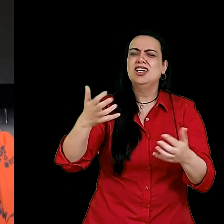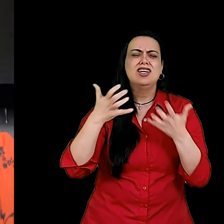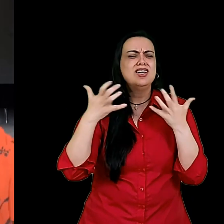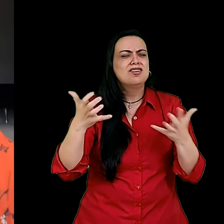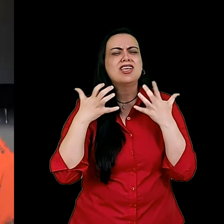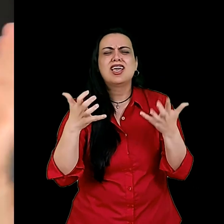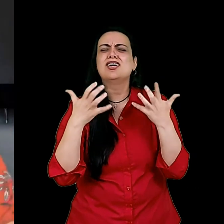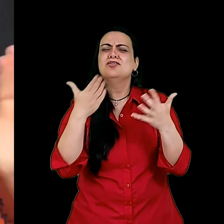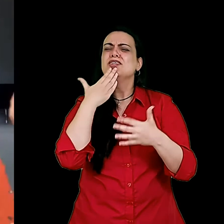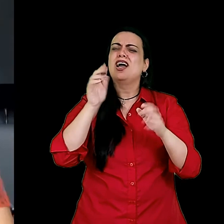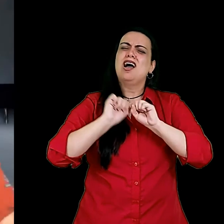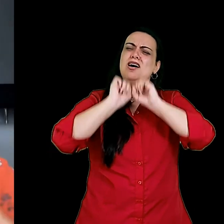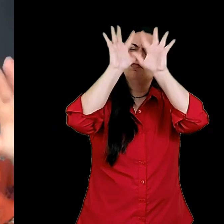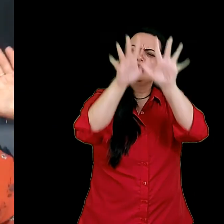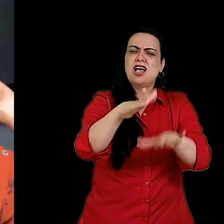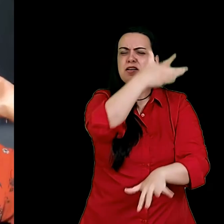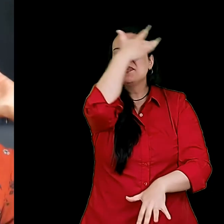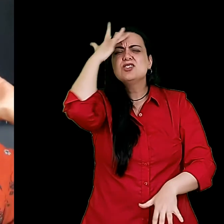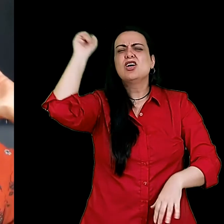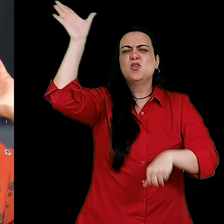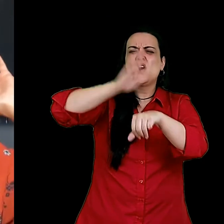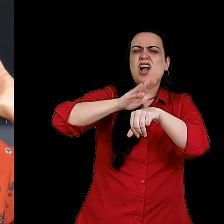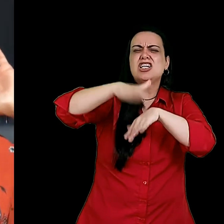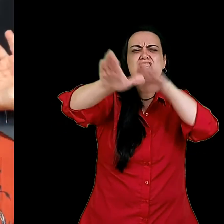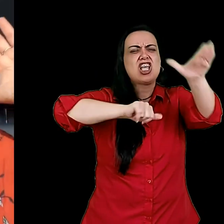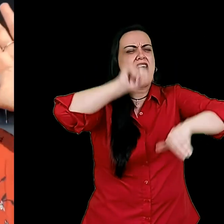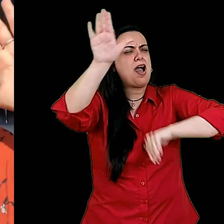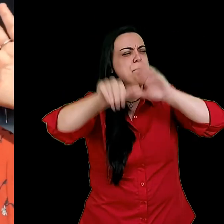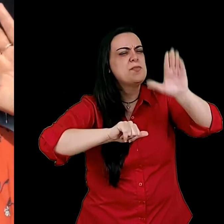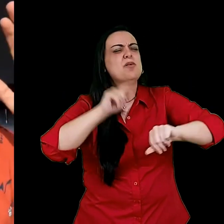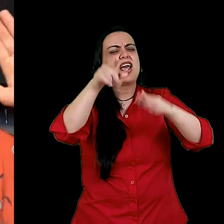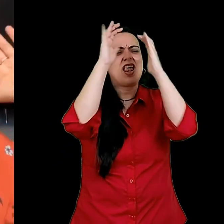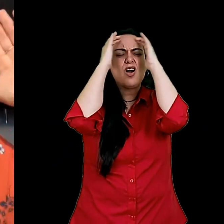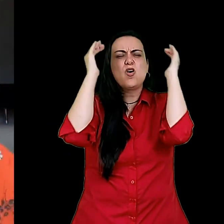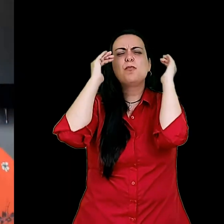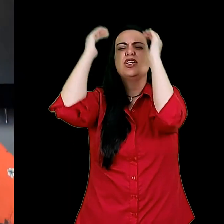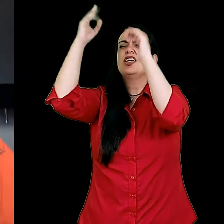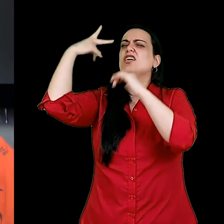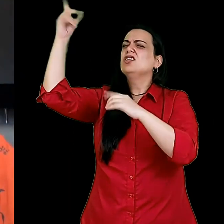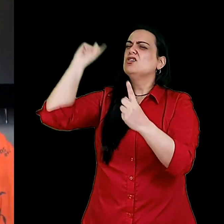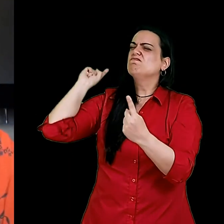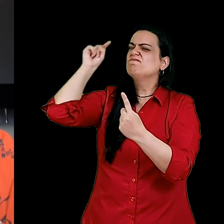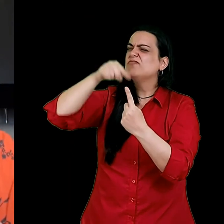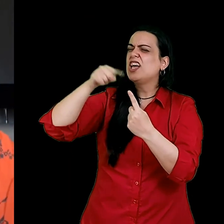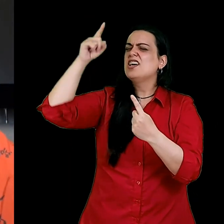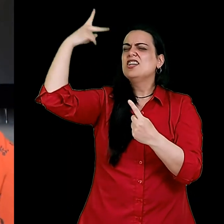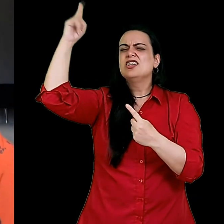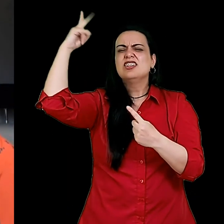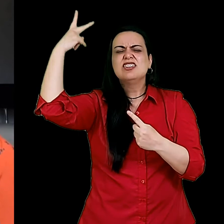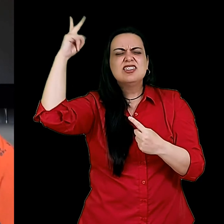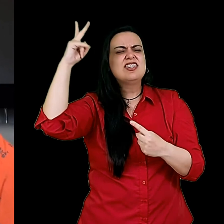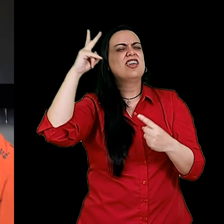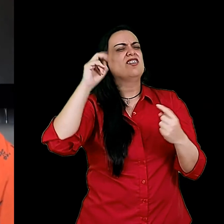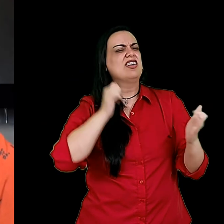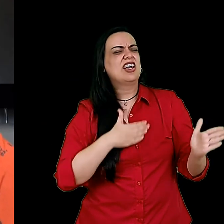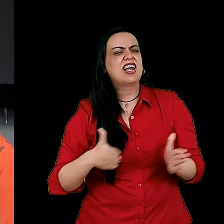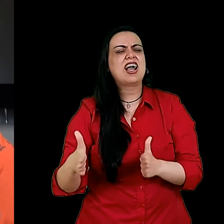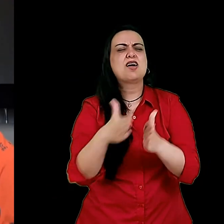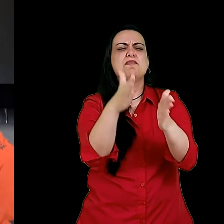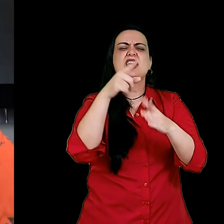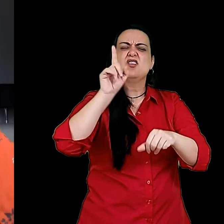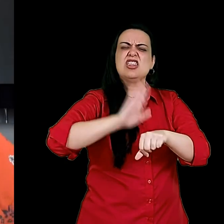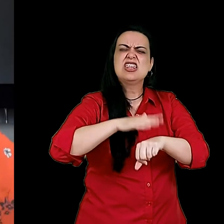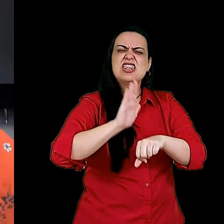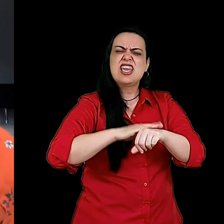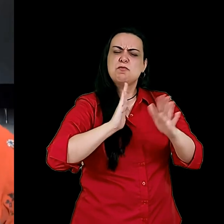traga acordo. Eu ministro, Senhor, sobre a vida dessas pessoas que foram chamadas por ti para cumprir os teus propósitos e os teus